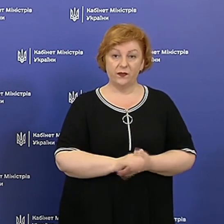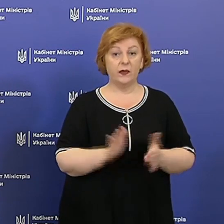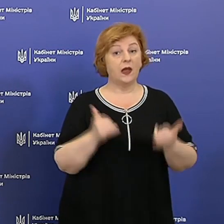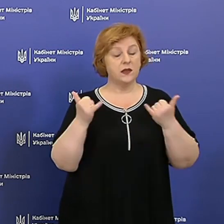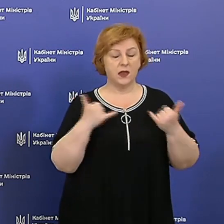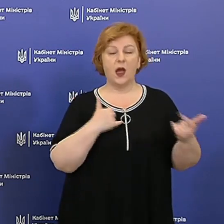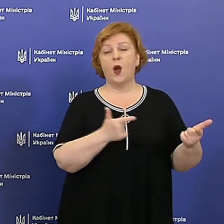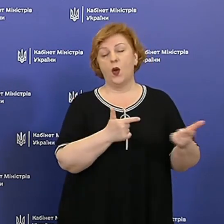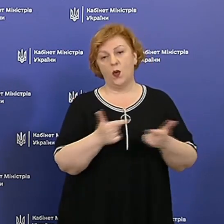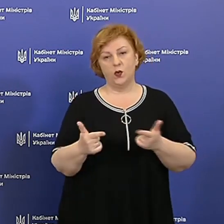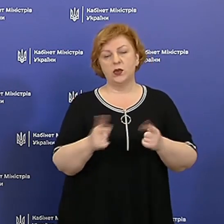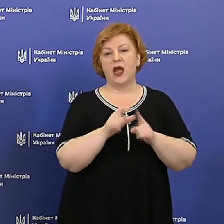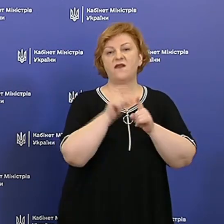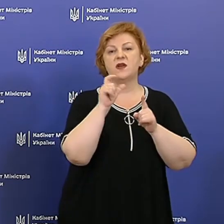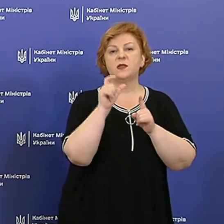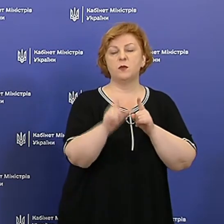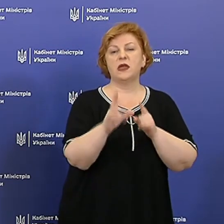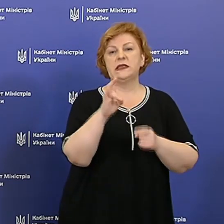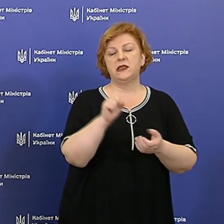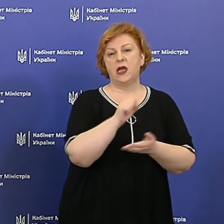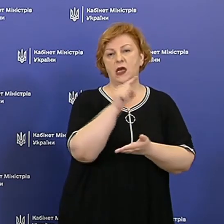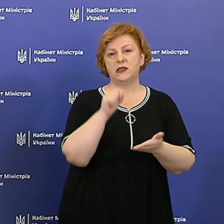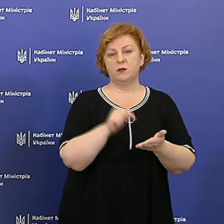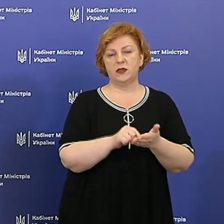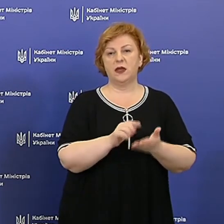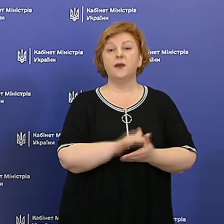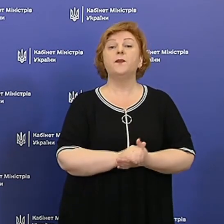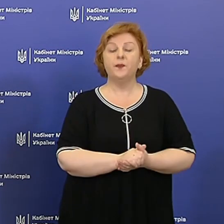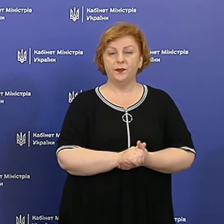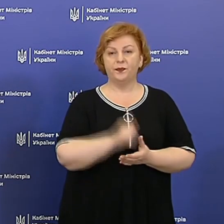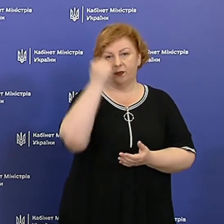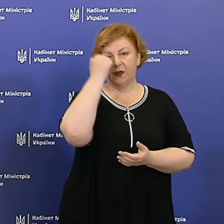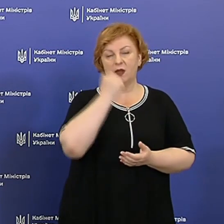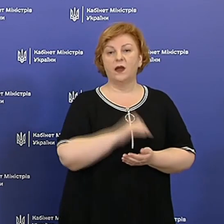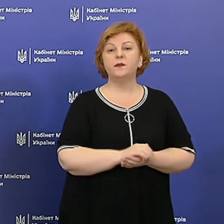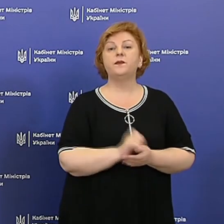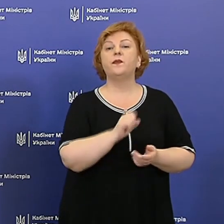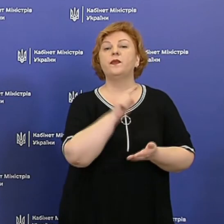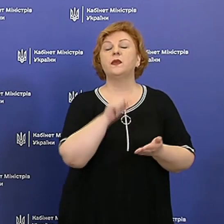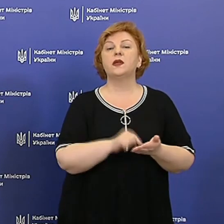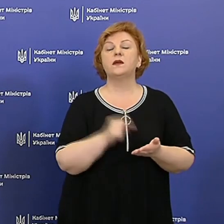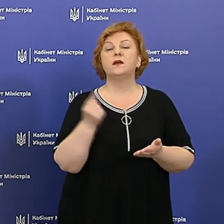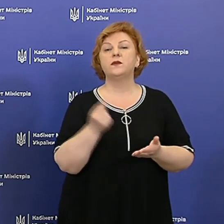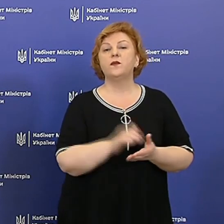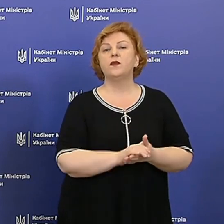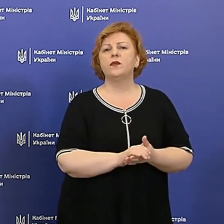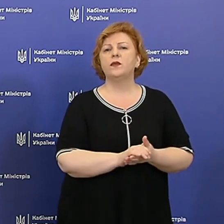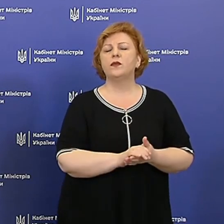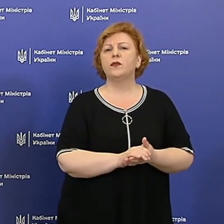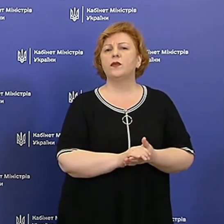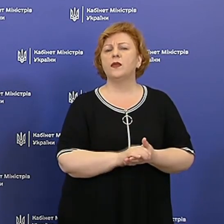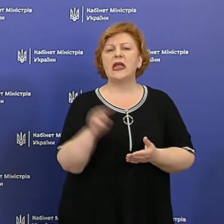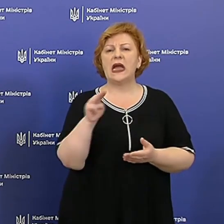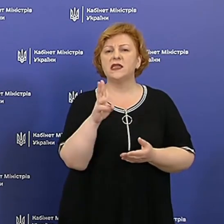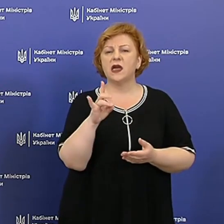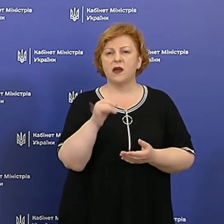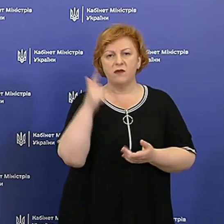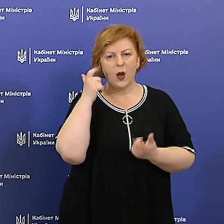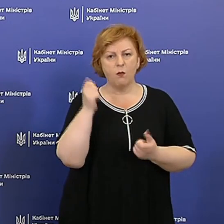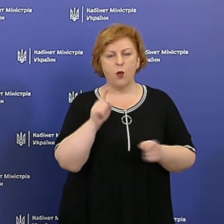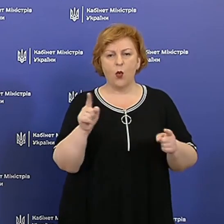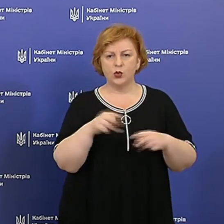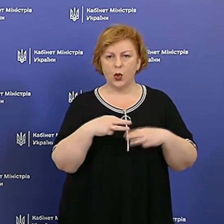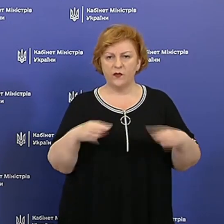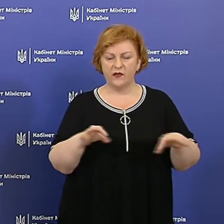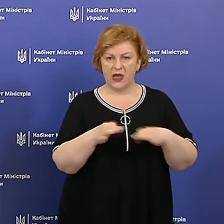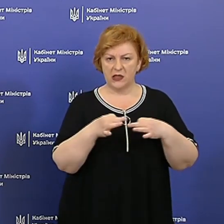Зараз я готовий відповісти на запитання. Дякуємо. Отже, запитання перше. Ще у травні повідомлялося, що